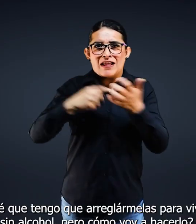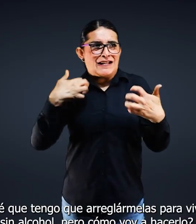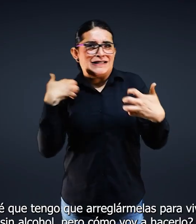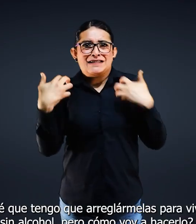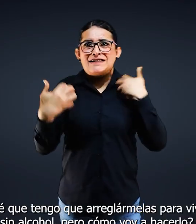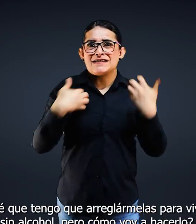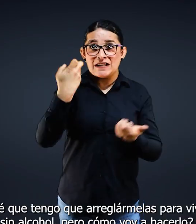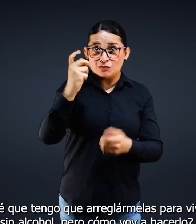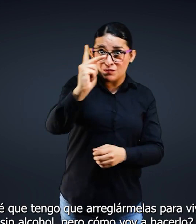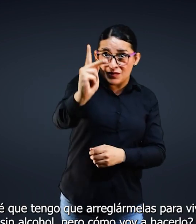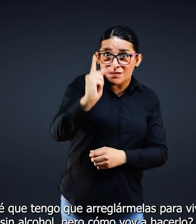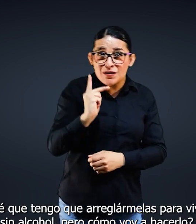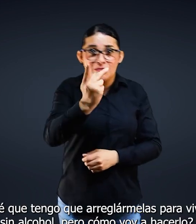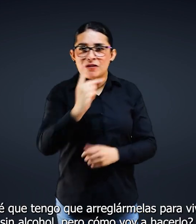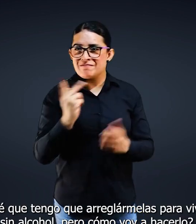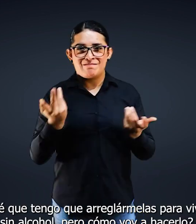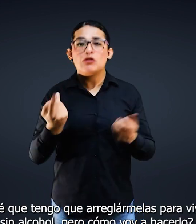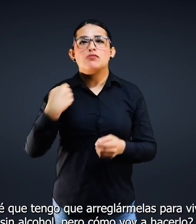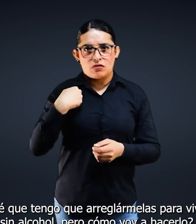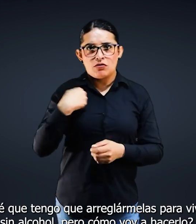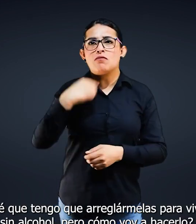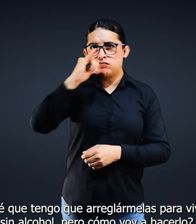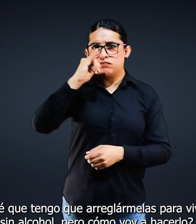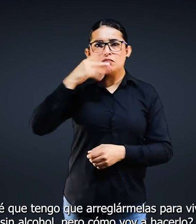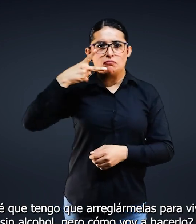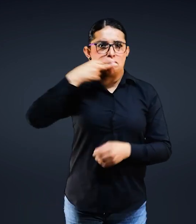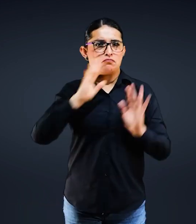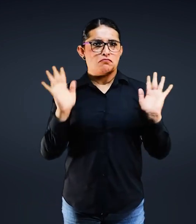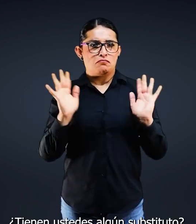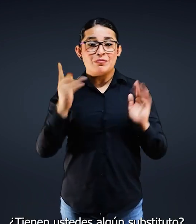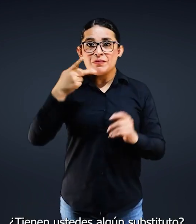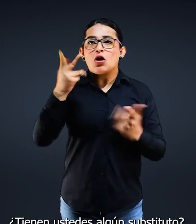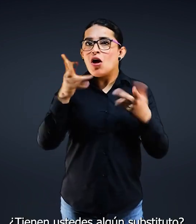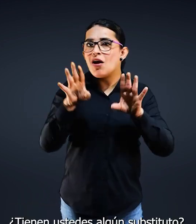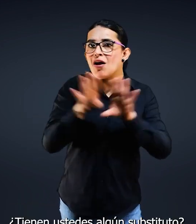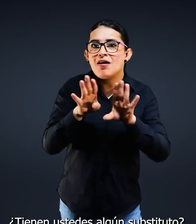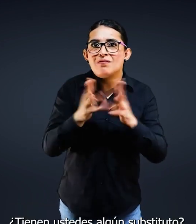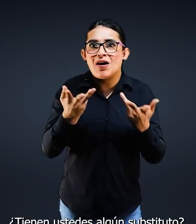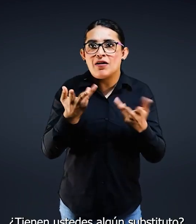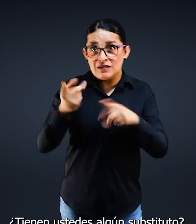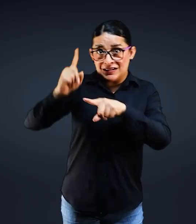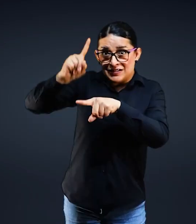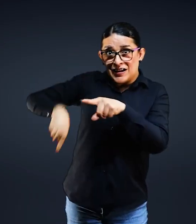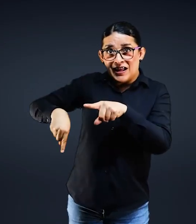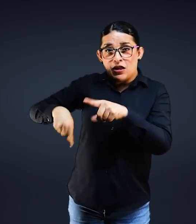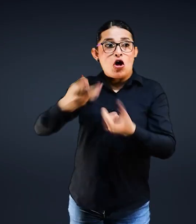tengo que arreglármelas para vivir sin alcohol, pero ¿cómo voy a hacerlo? ¿Tienen ustedes algún sustituto?